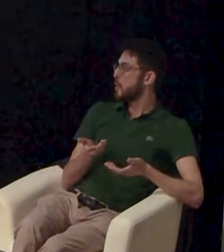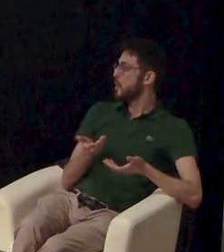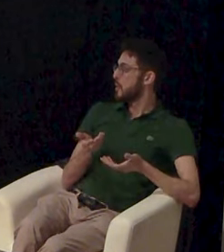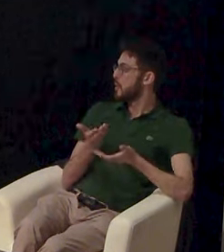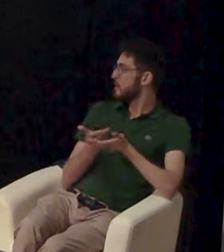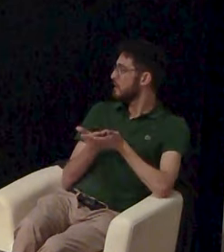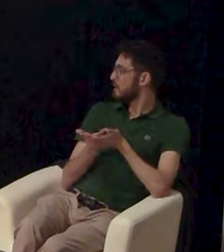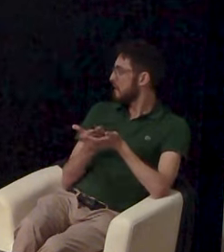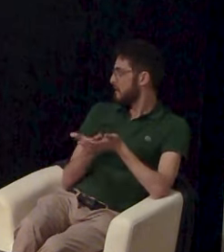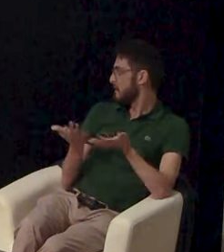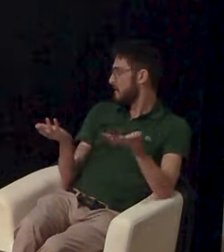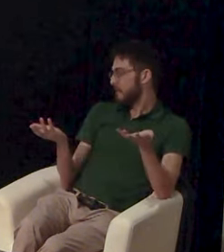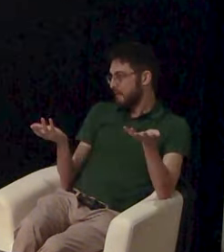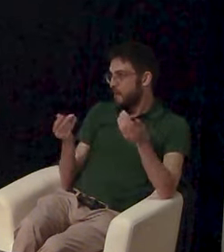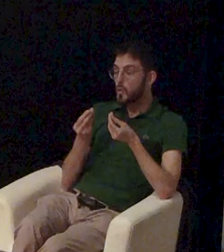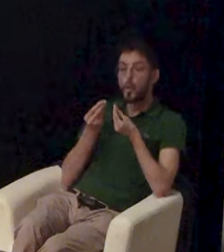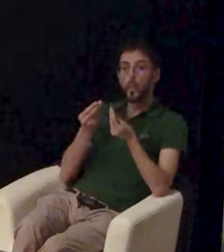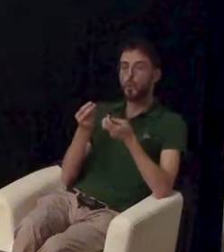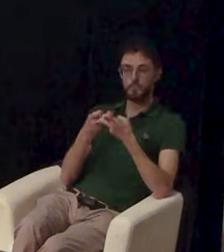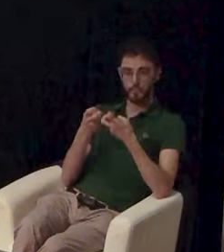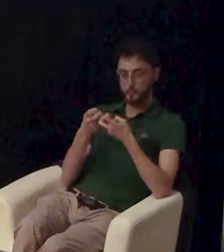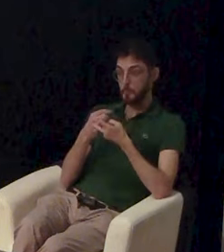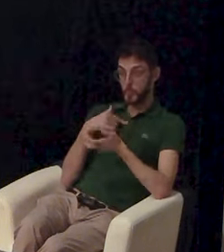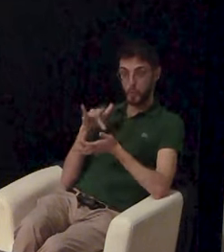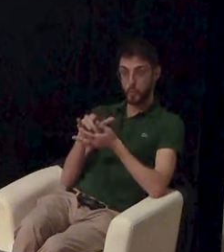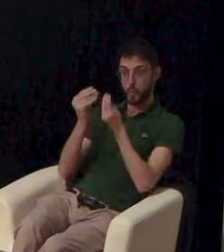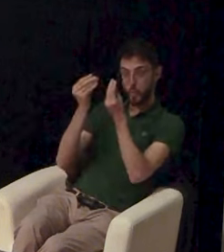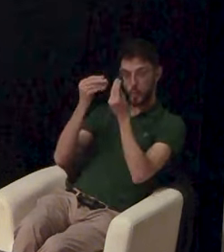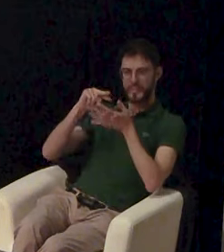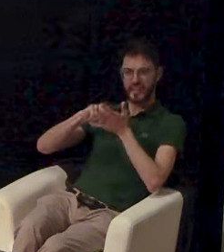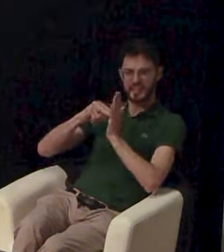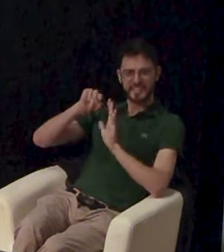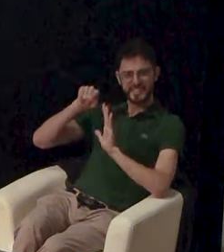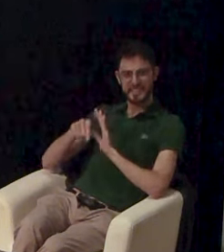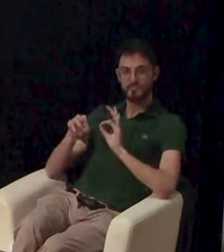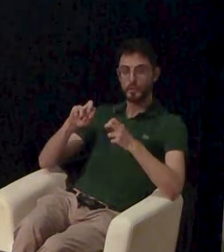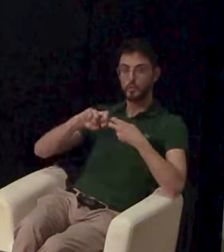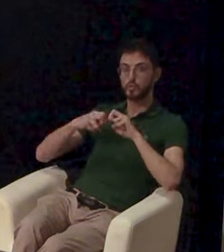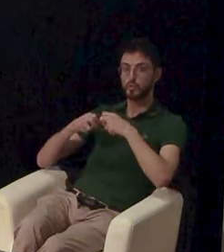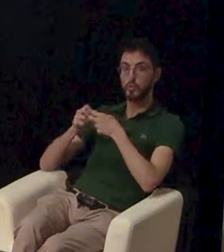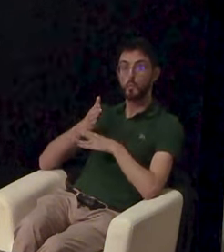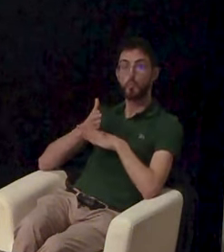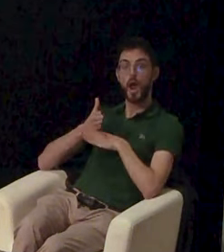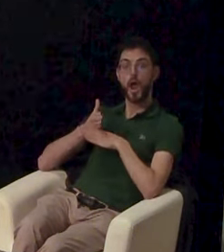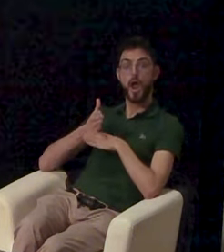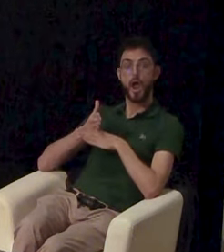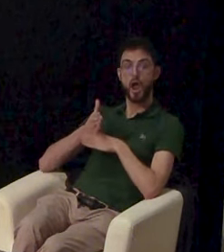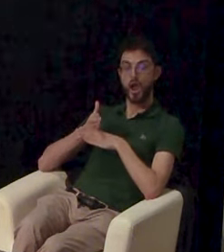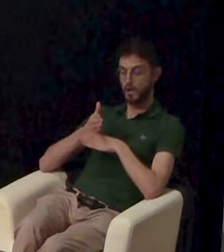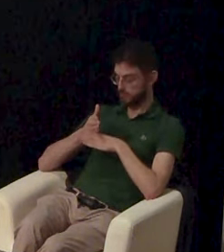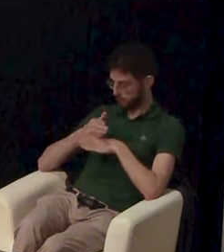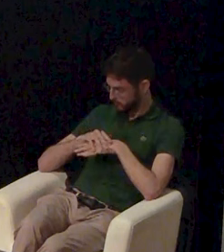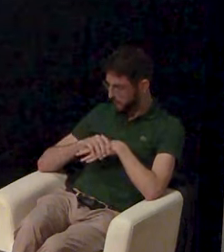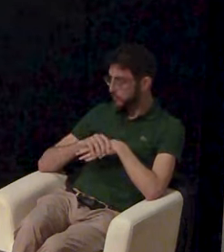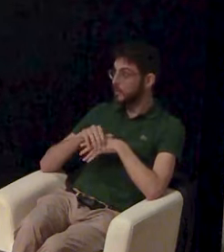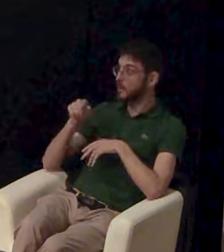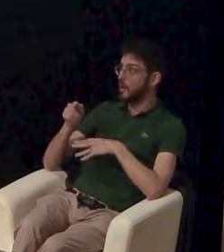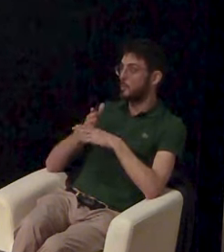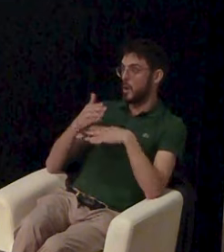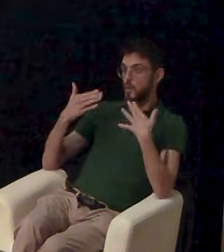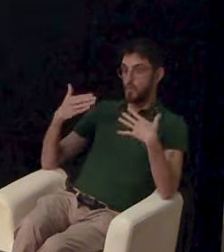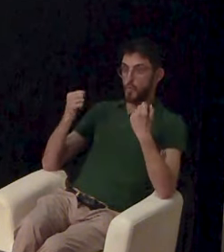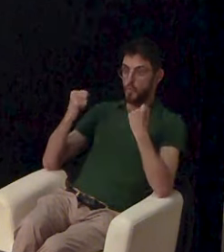concept beaucoup plus facilement qu'avec des mots de vocabulaire. Je vous donne un exemple, j'ai eu des cours très techniques sur la structure du